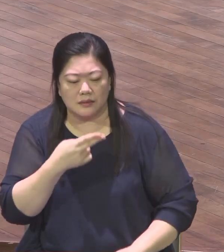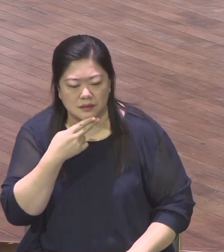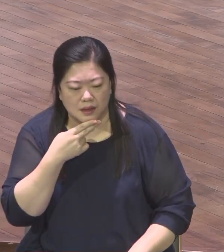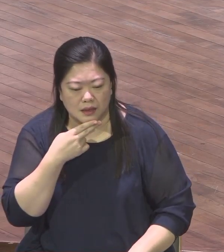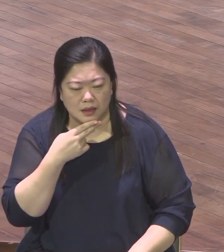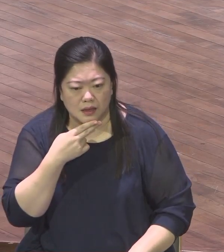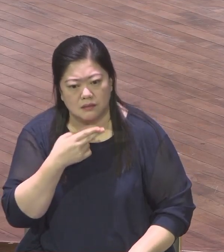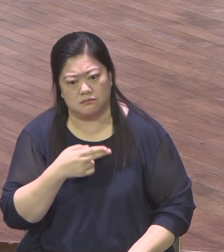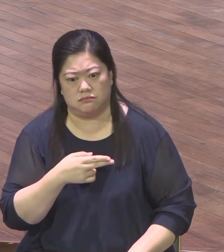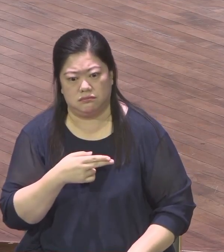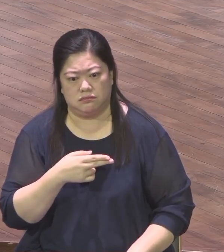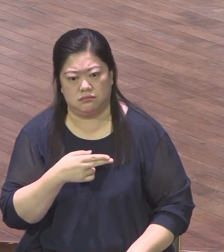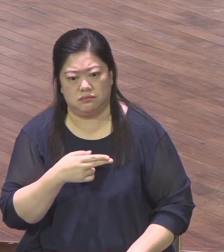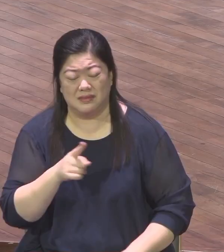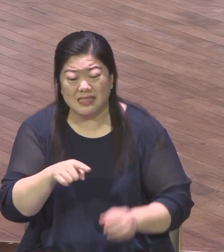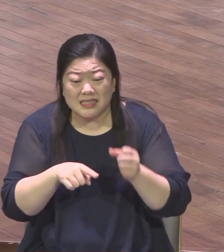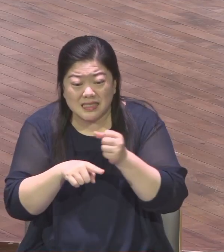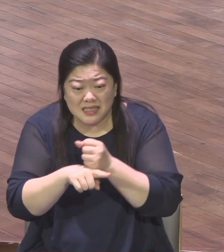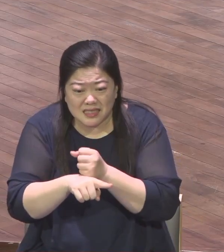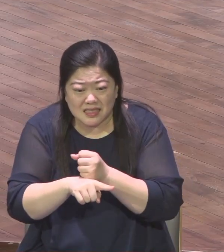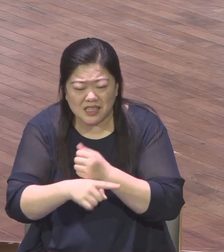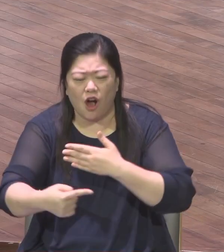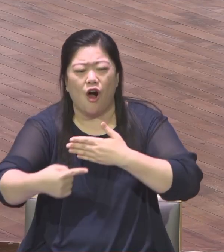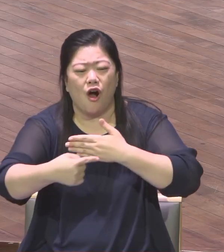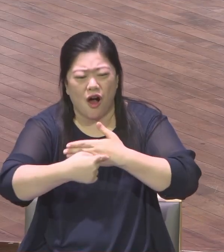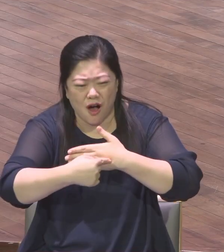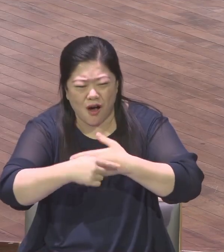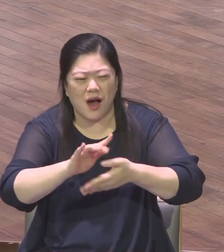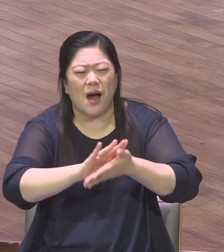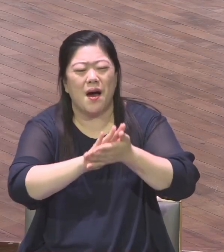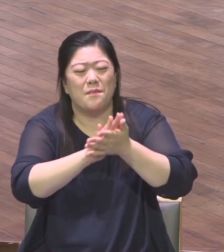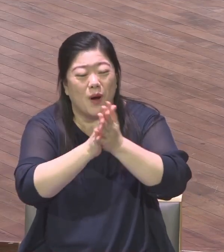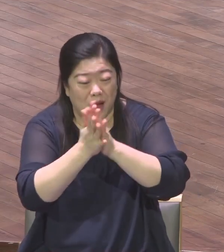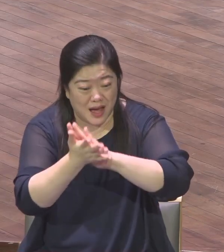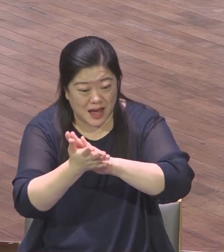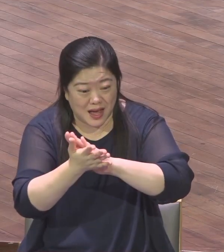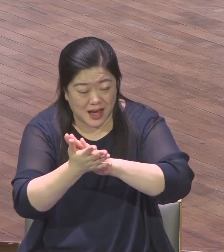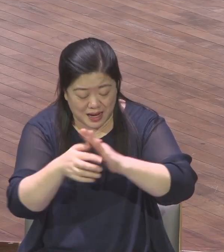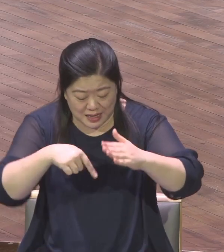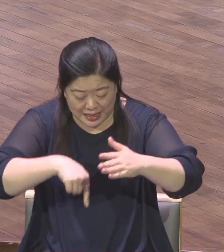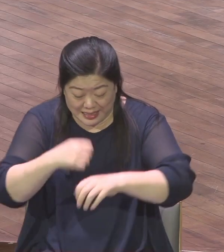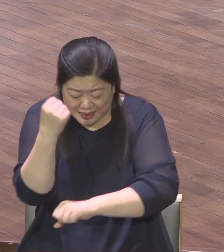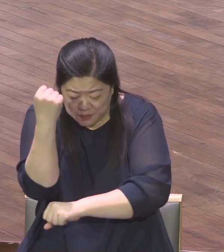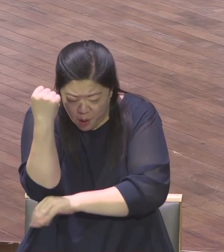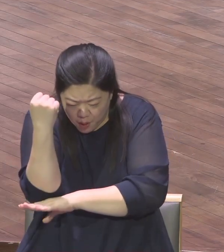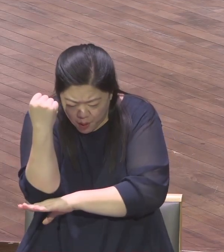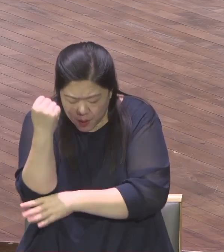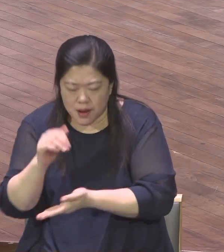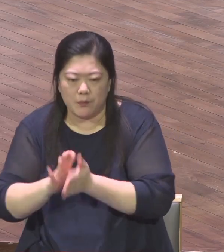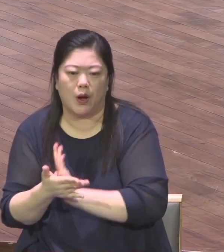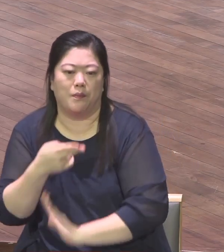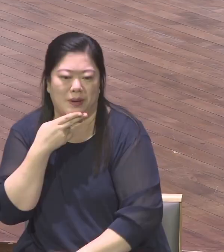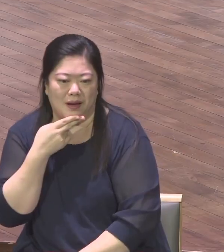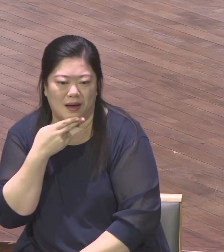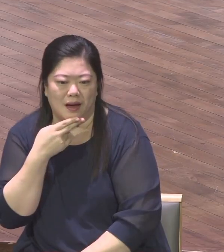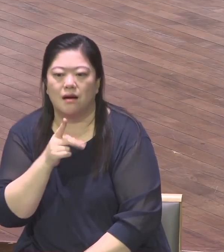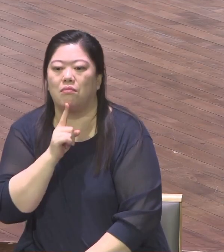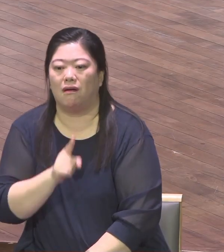근본은 바뀌지 않는다. 이 에르메스 회사의 광고예요,